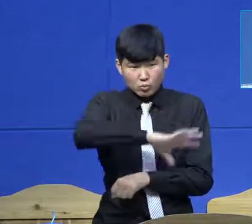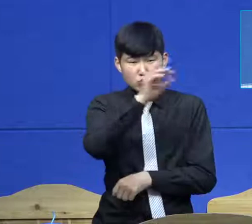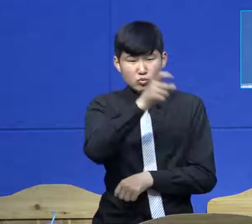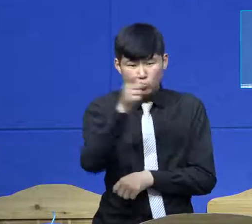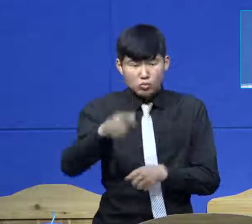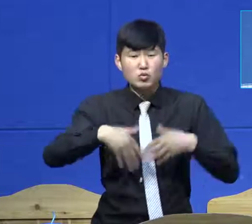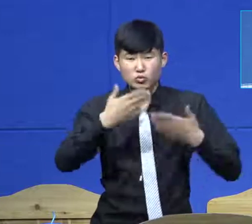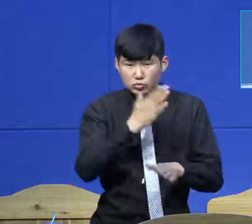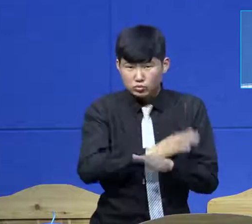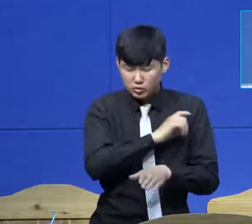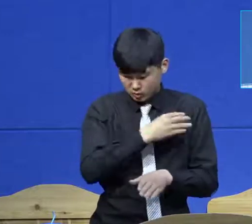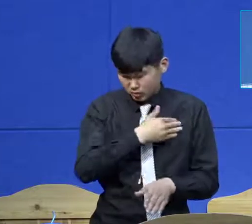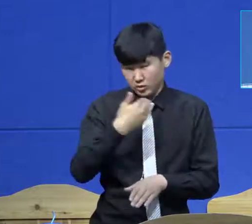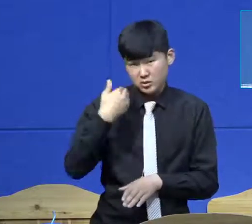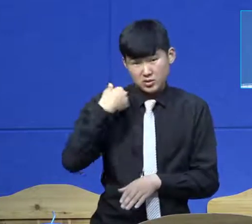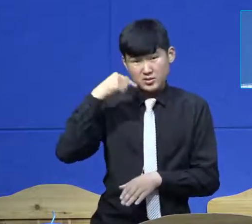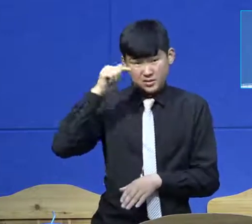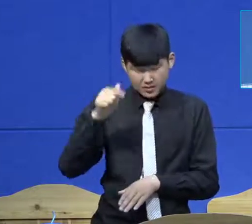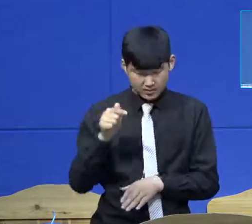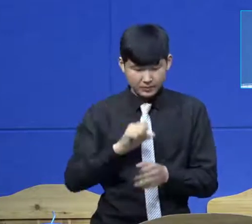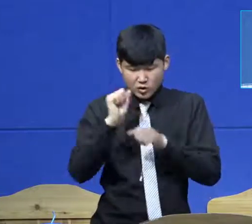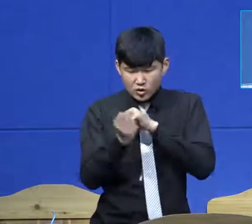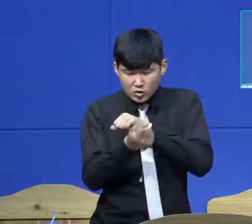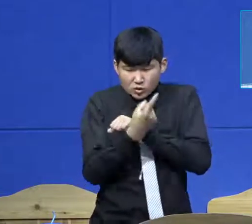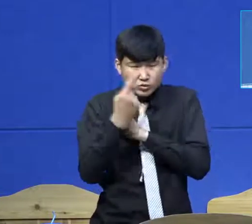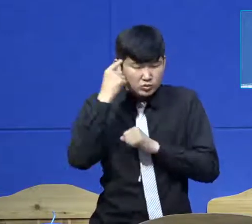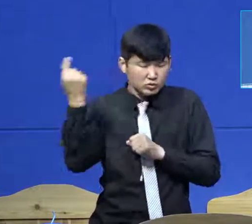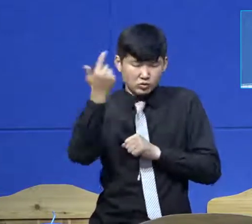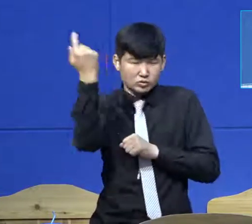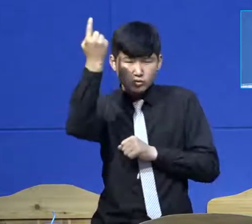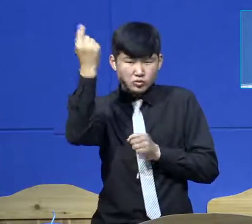өгсөн эзний онцгой өндөр тушаал учраас